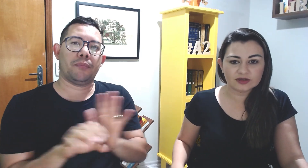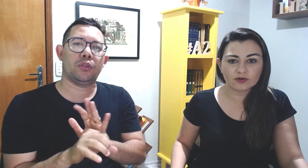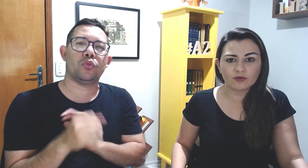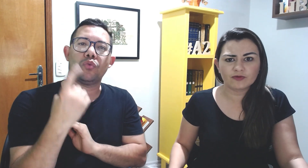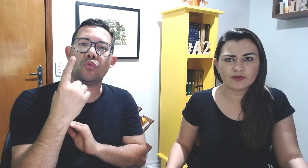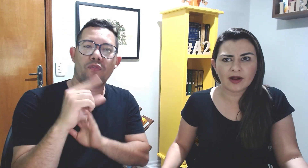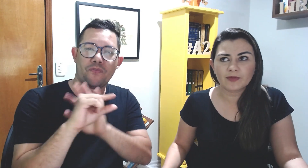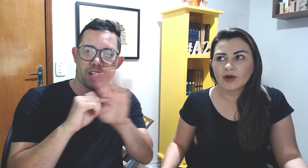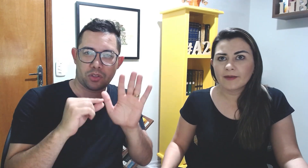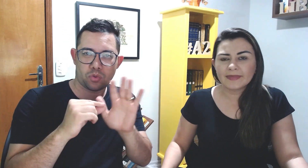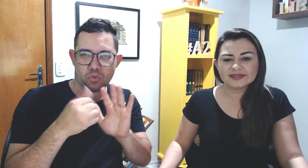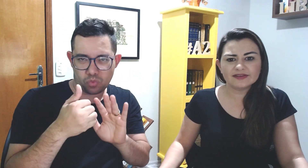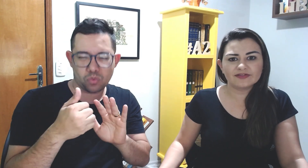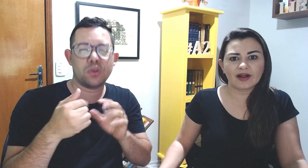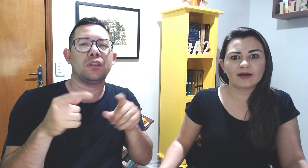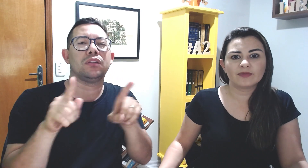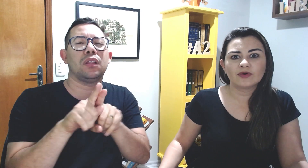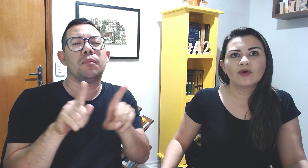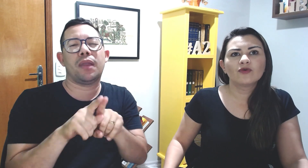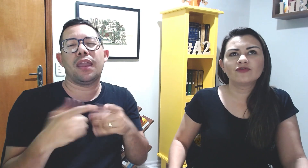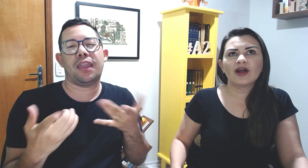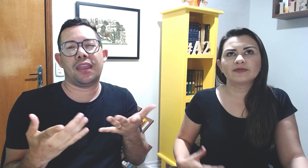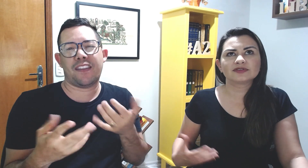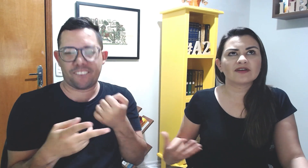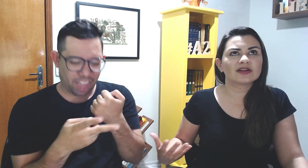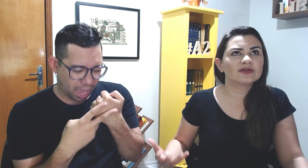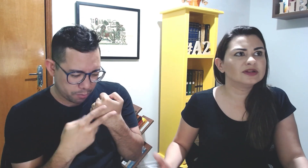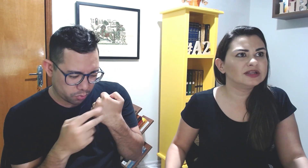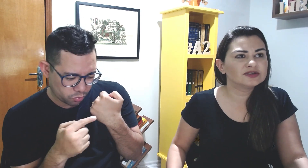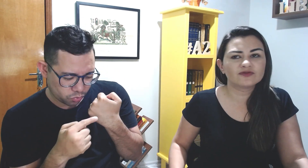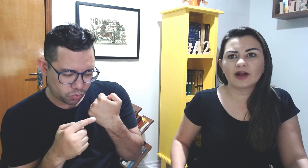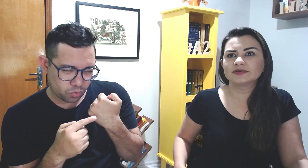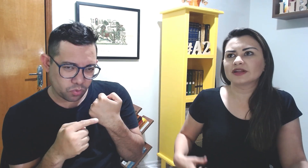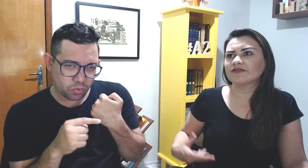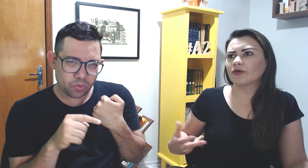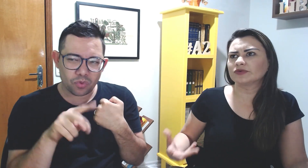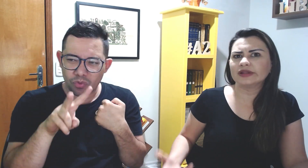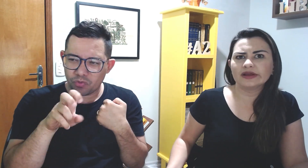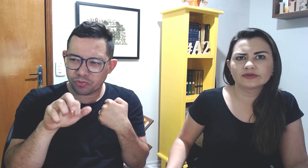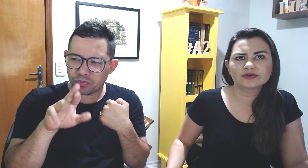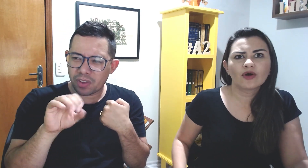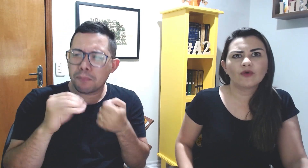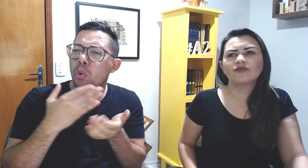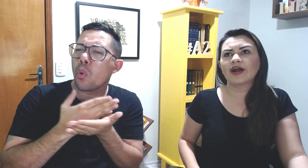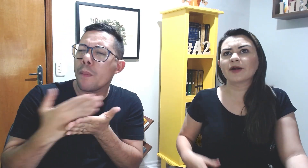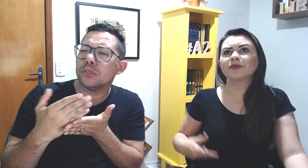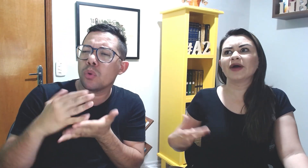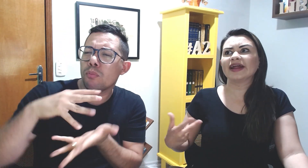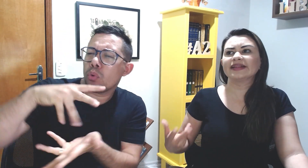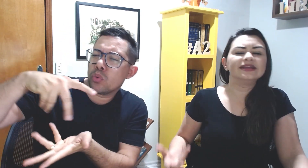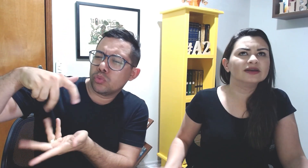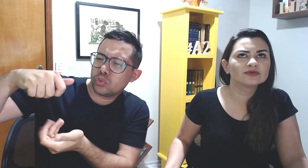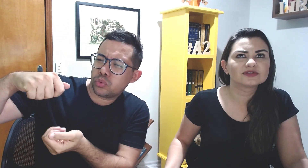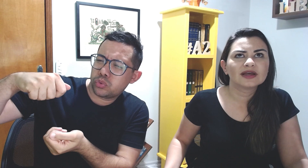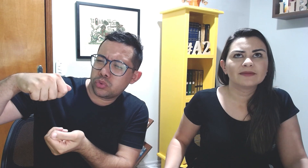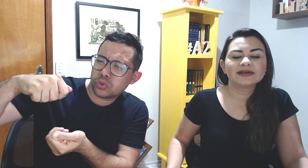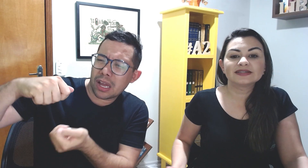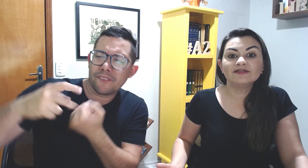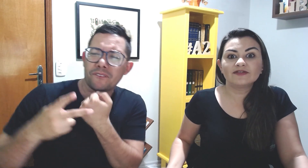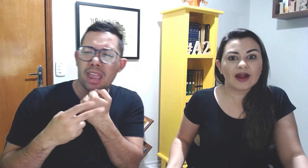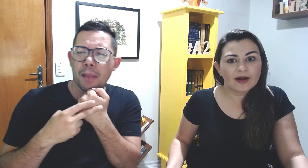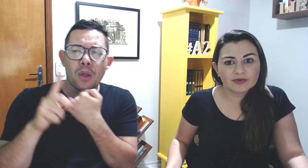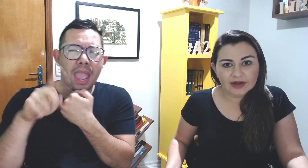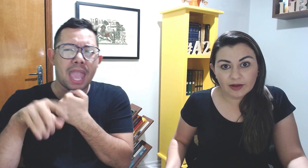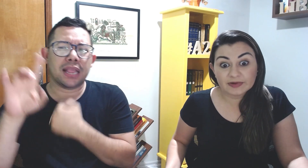1, versículo 1, verbo. Mas que verbo? O verbo estava lá no início, o verbo estava com Deus, o verbo era Deus. Mas